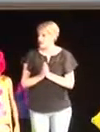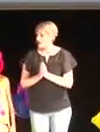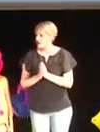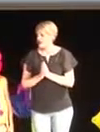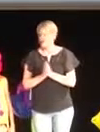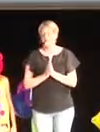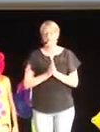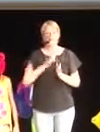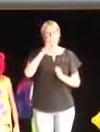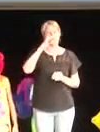c'est